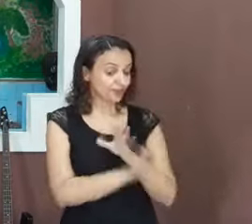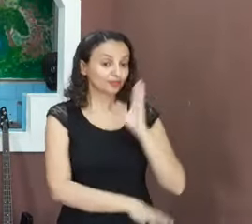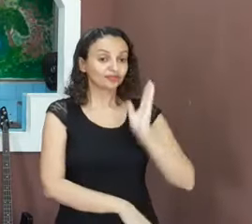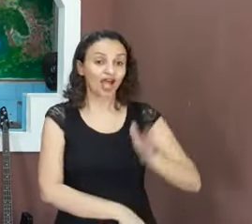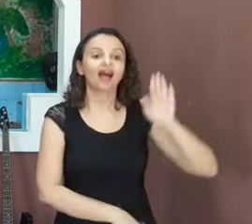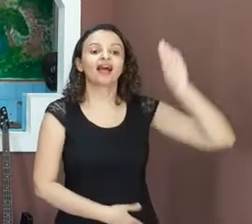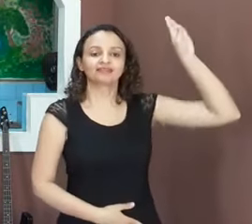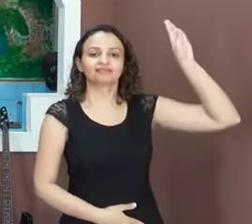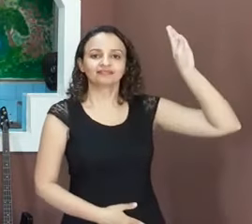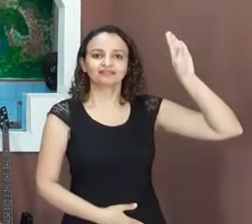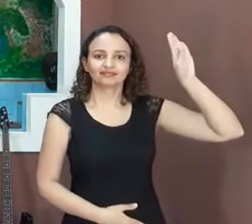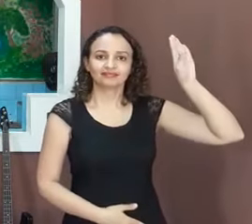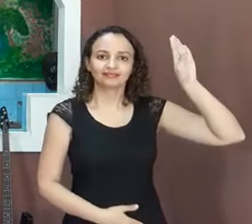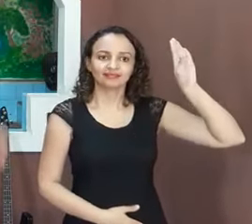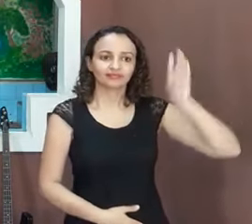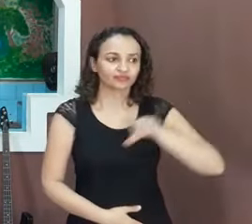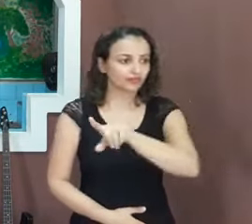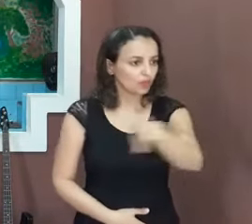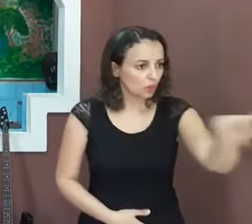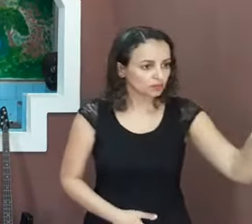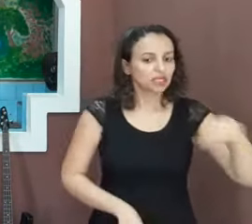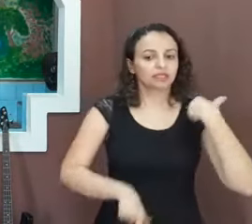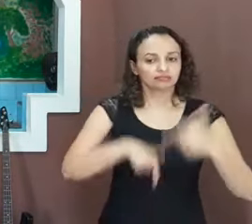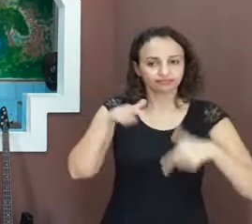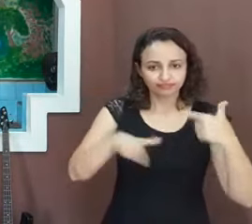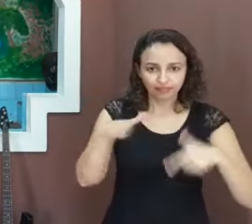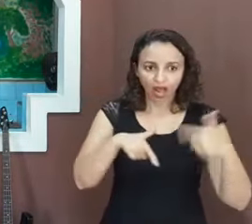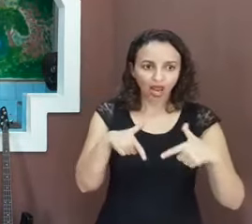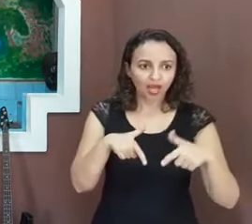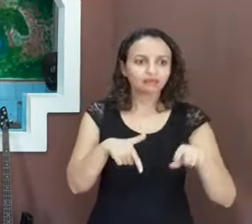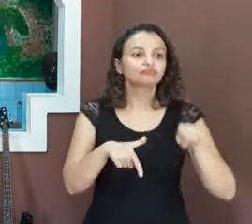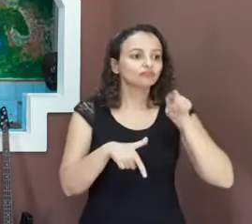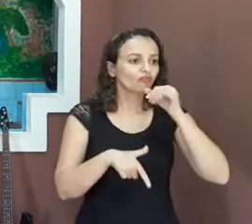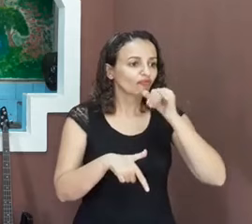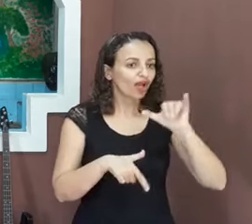Que benção. Vocês trabalharam por esse almoço? Diga amém.